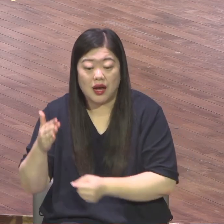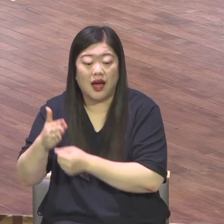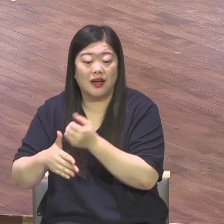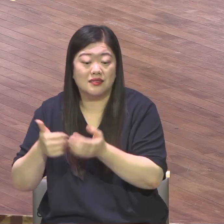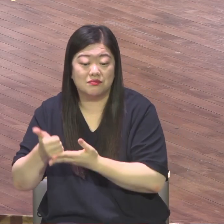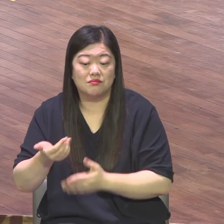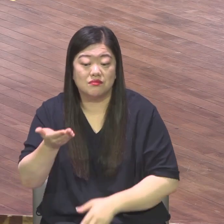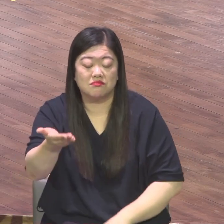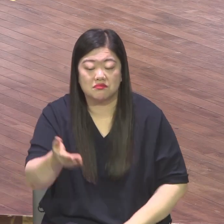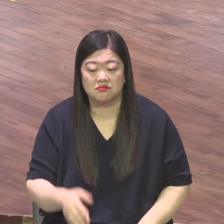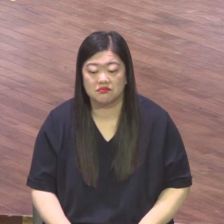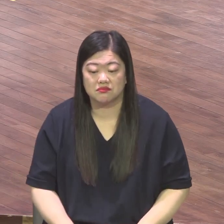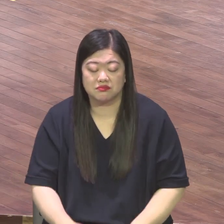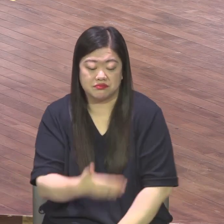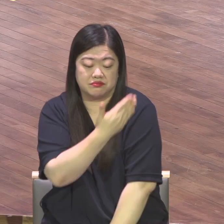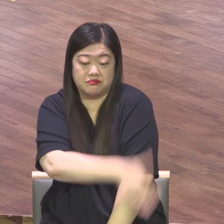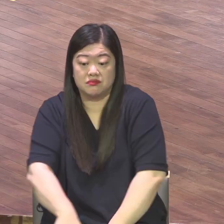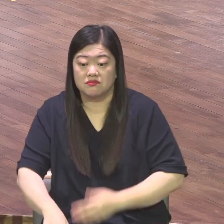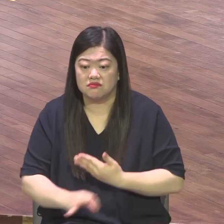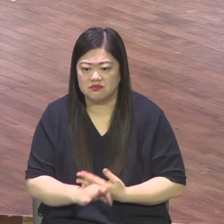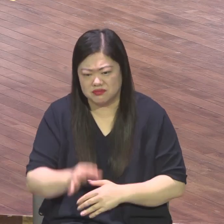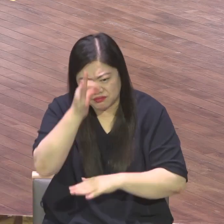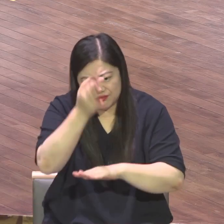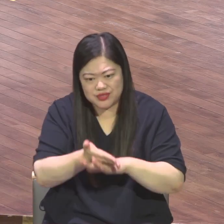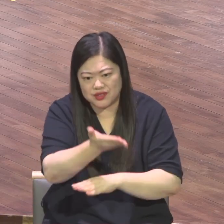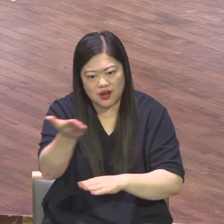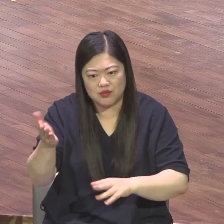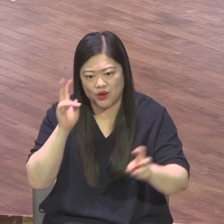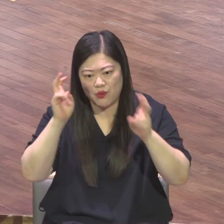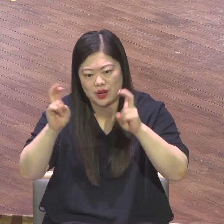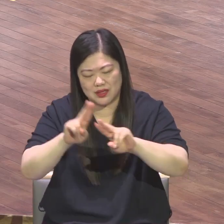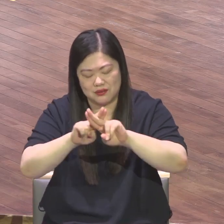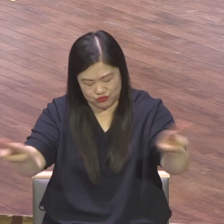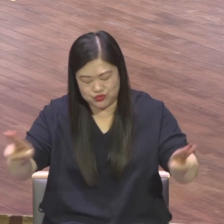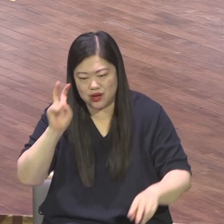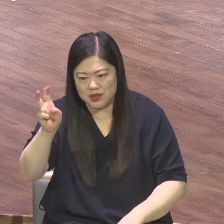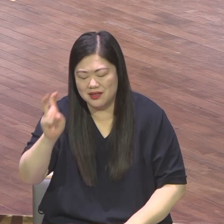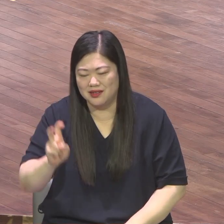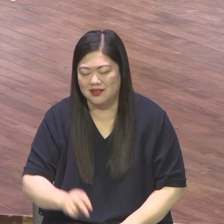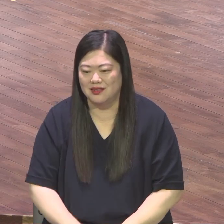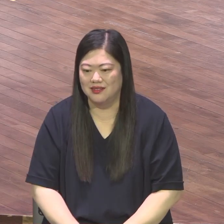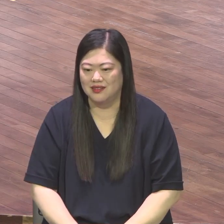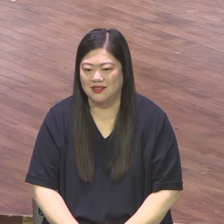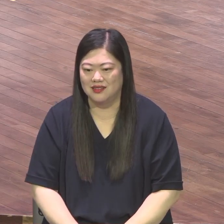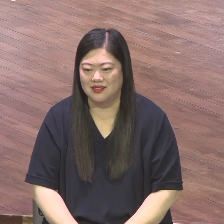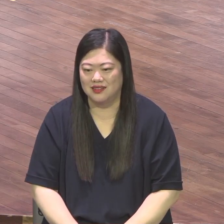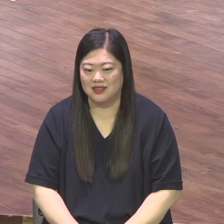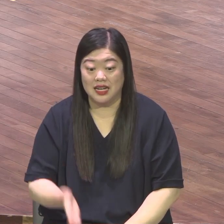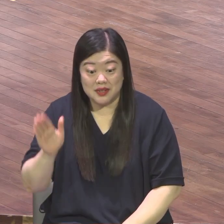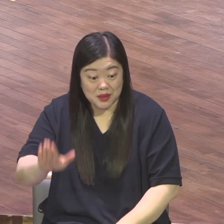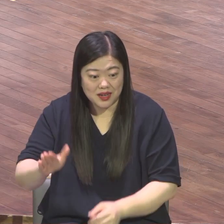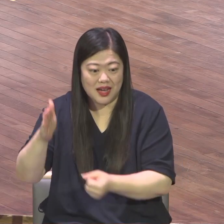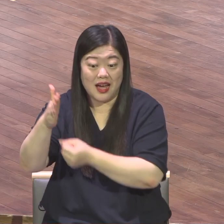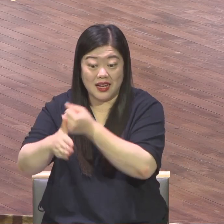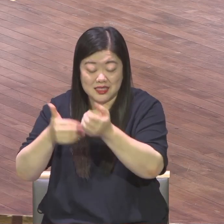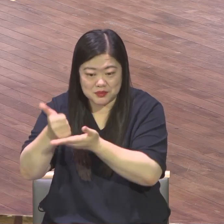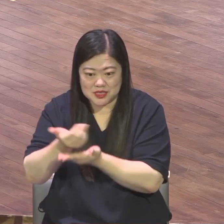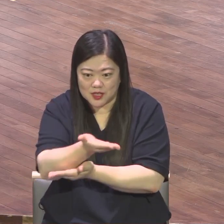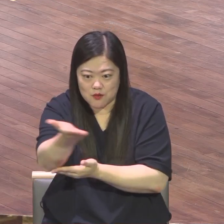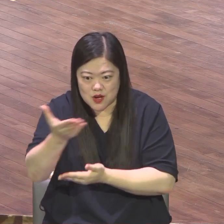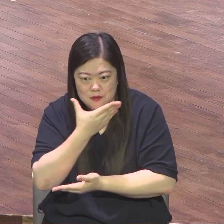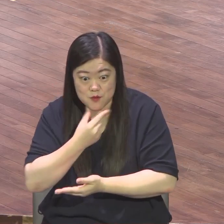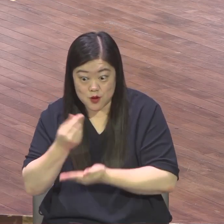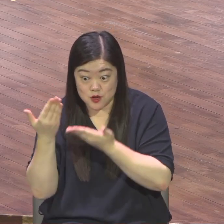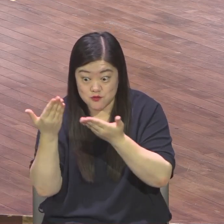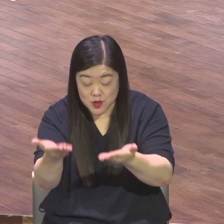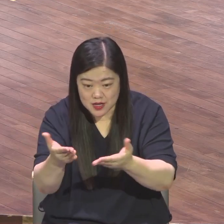부도난다니까. 뻥이야. 아무것도 없단 말이에요. 하나님 함께 안 했다는 증거요. 하나님 함께 축복한 가정들은 차곡차곡